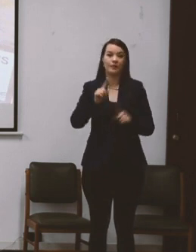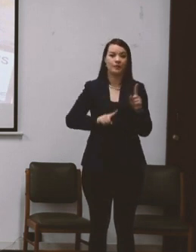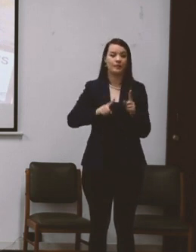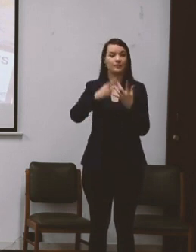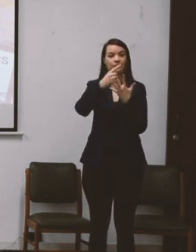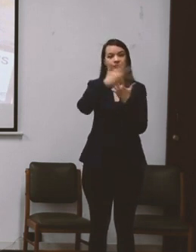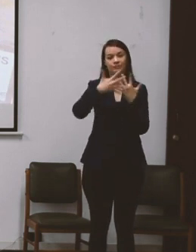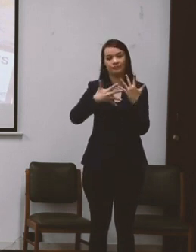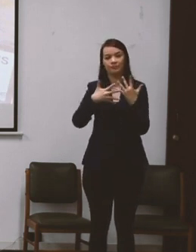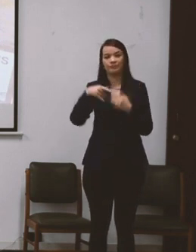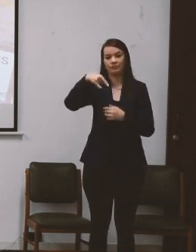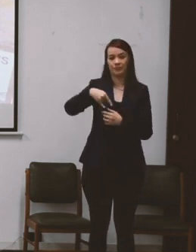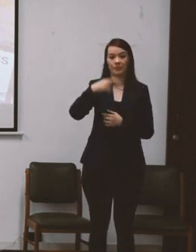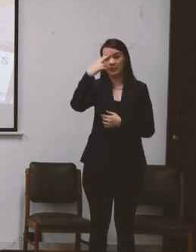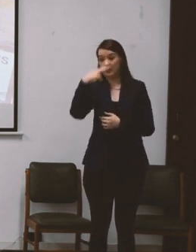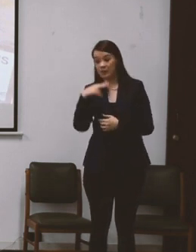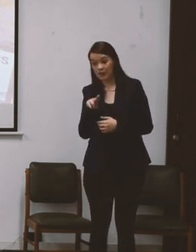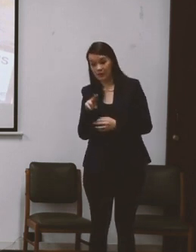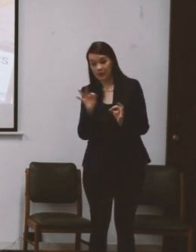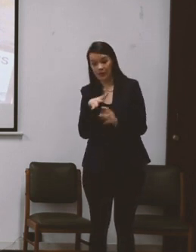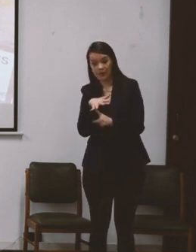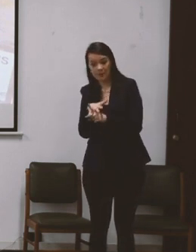por ejemplo, de frases con mis hijos no te metas.